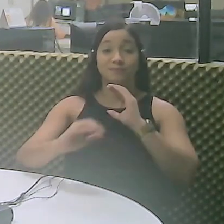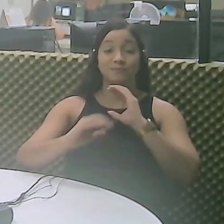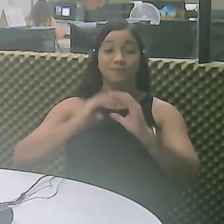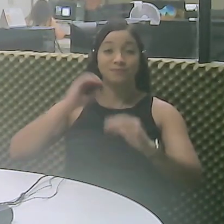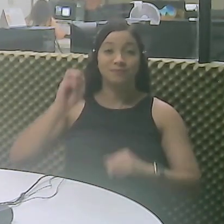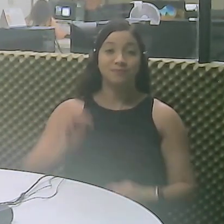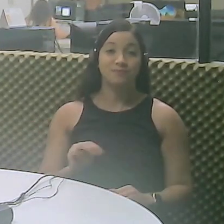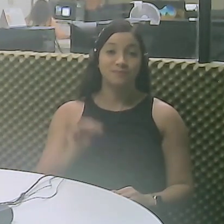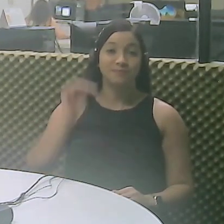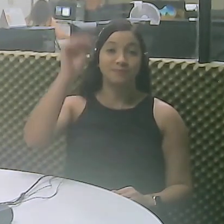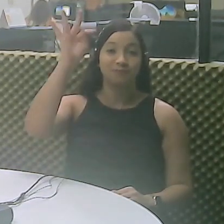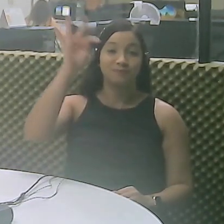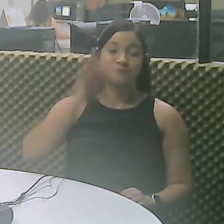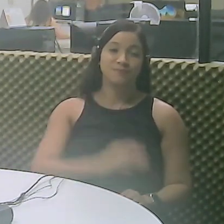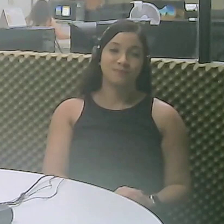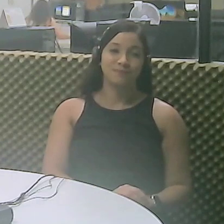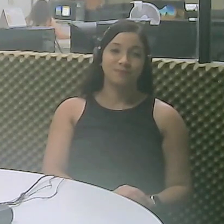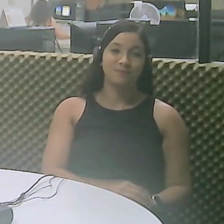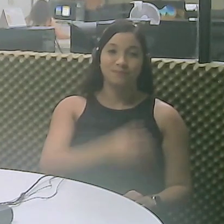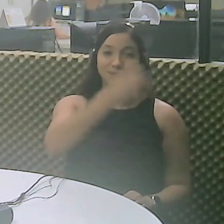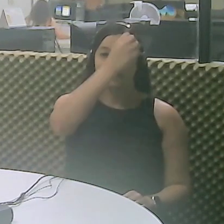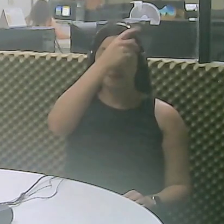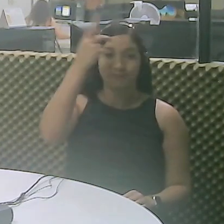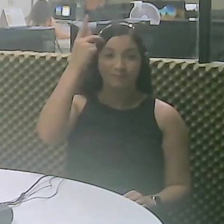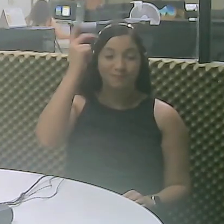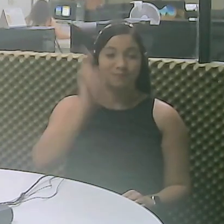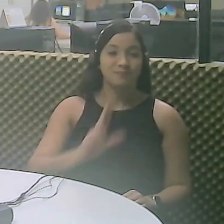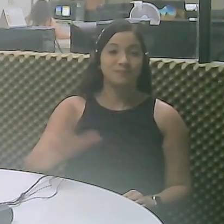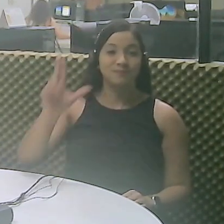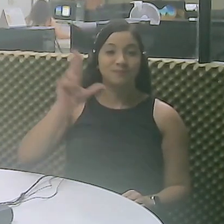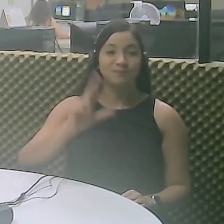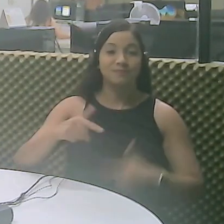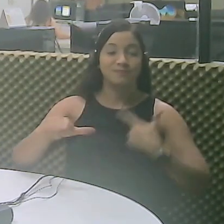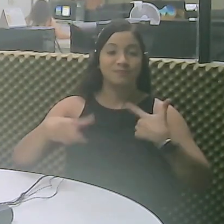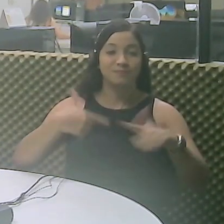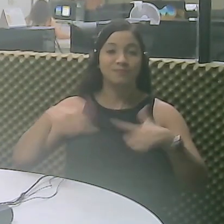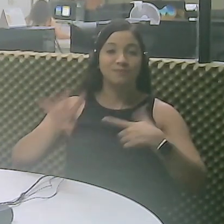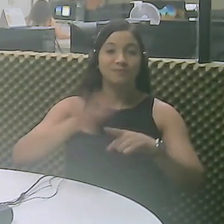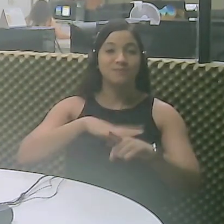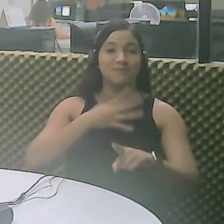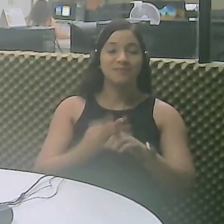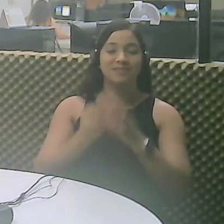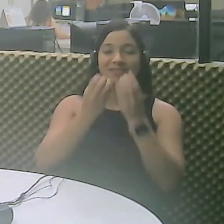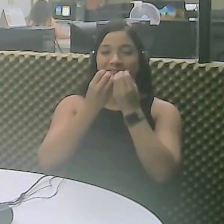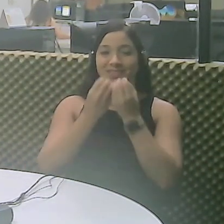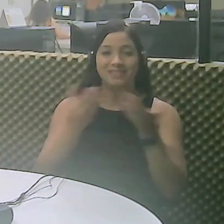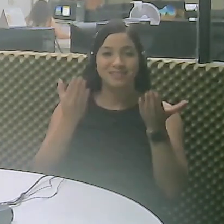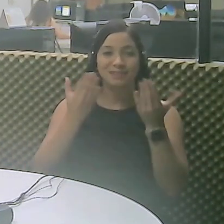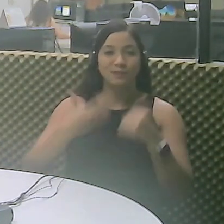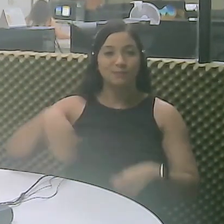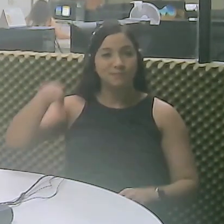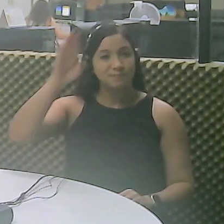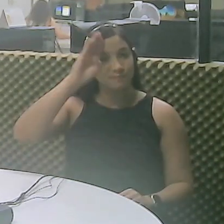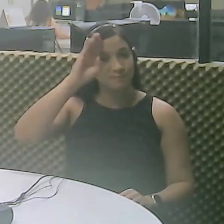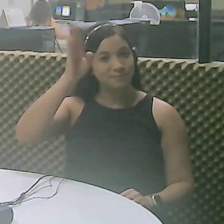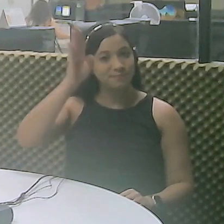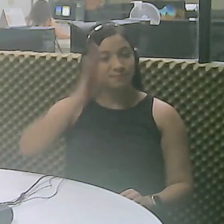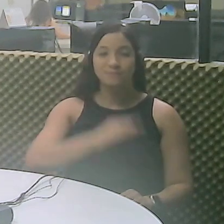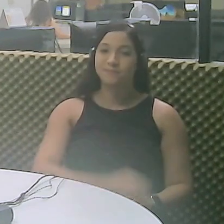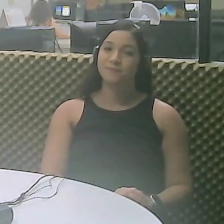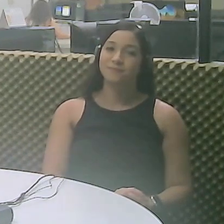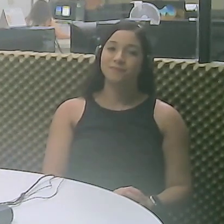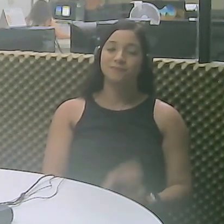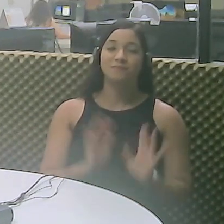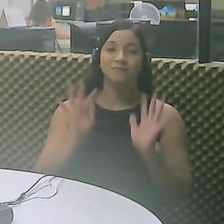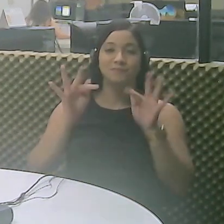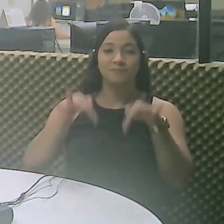e Comunicação, Marco Túlio de Castro Kalimann. Prefeitura de Uberlândia. Fazer mais, fazer bem. Até a